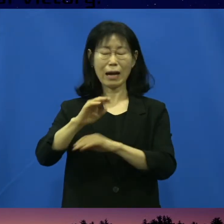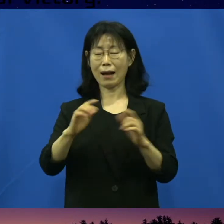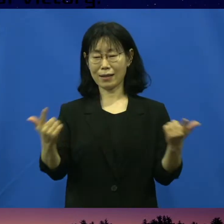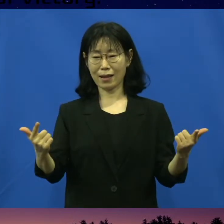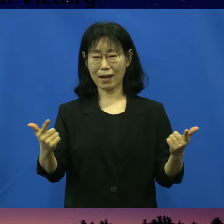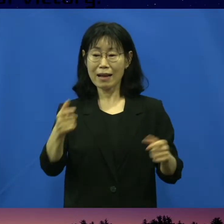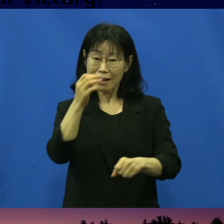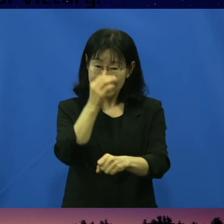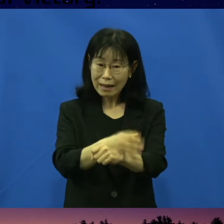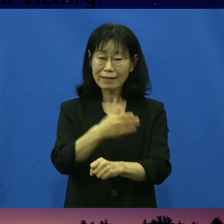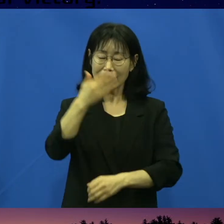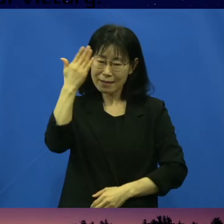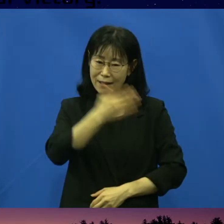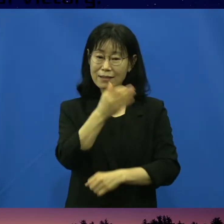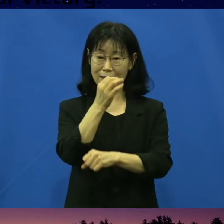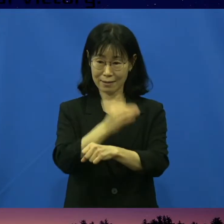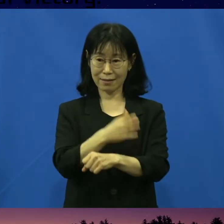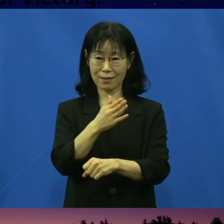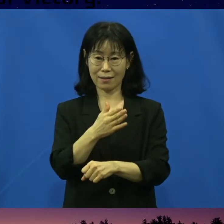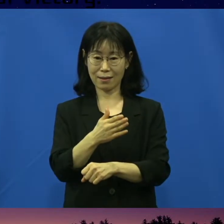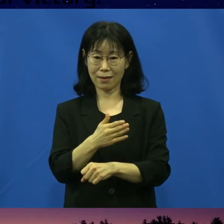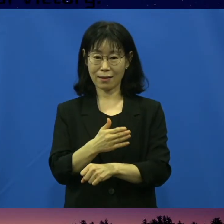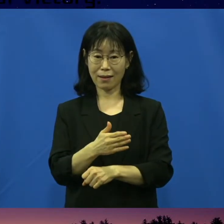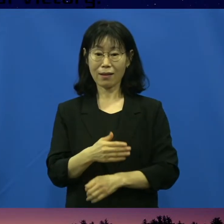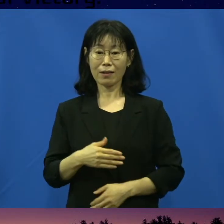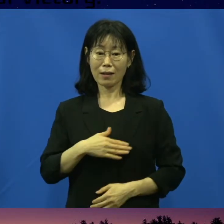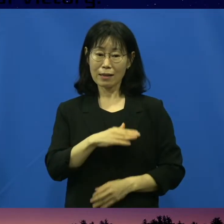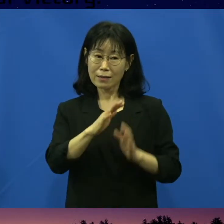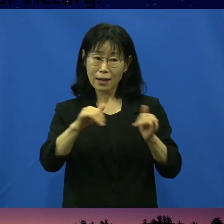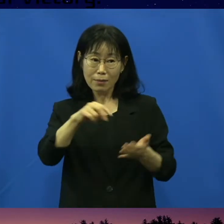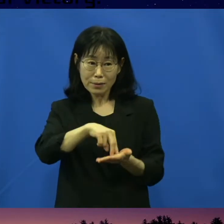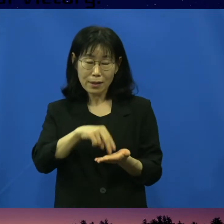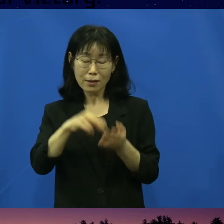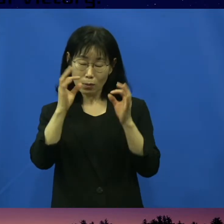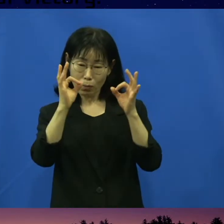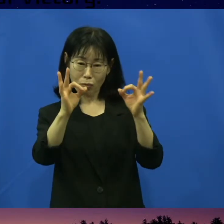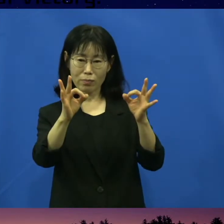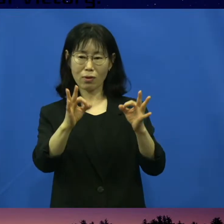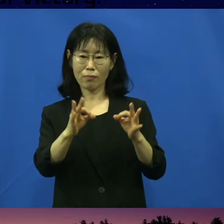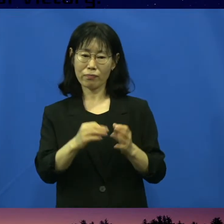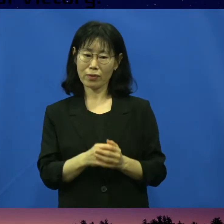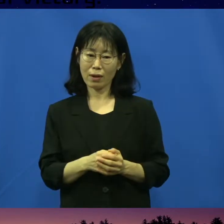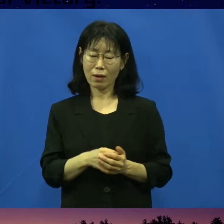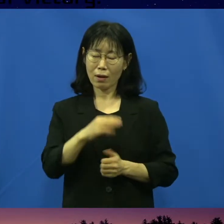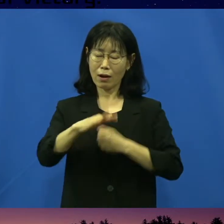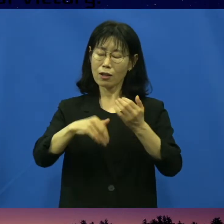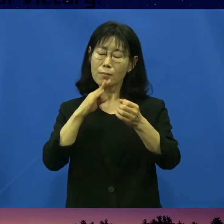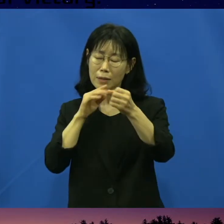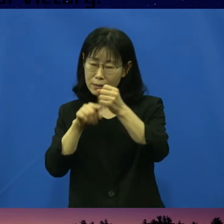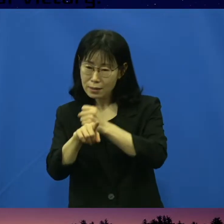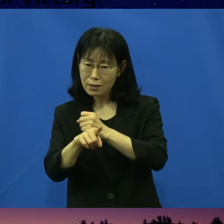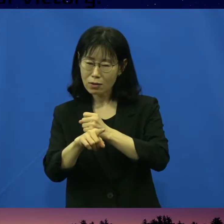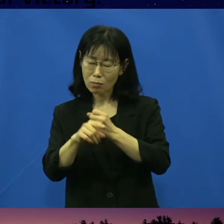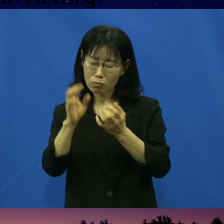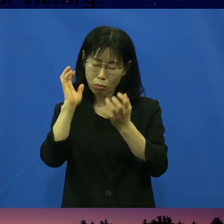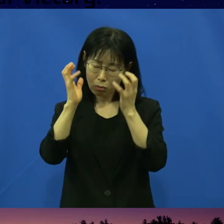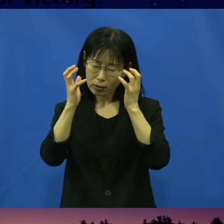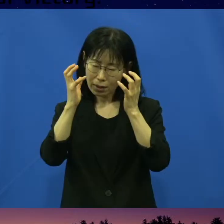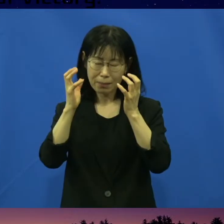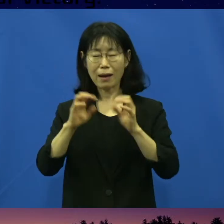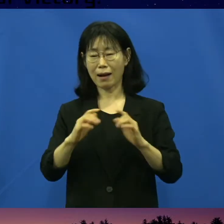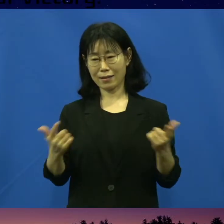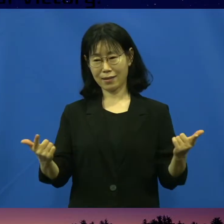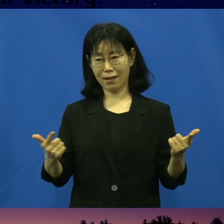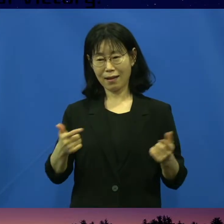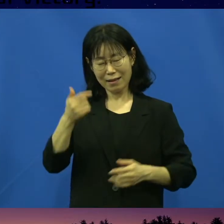미련하게 보이고 때로는 그것이 우리에게는 지혜롭게 보이지 않지만 그것은 하나님의 지혜와 하나님의 능력이라는, 그 외에 다른